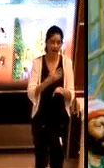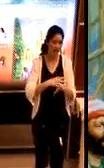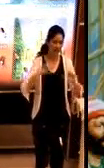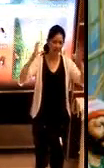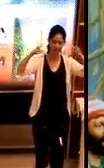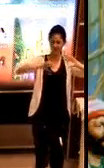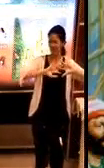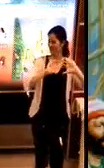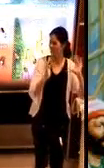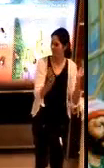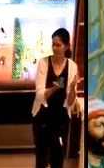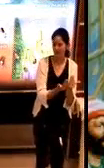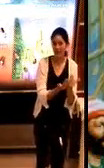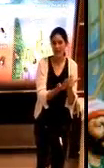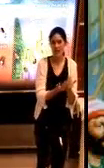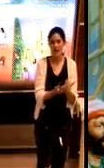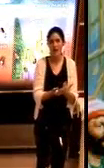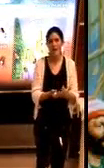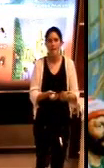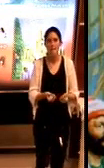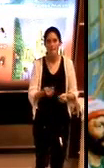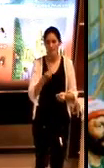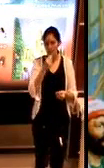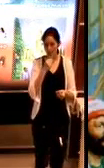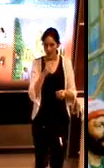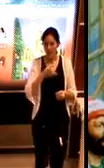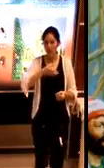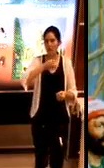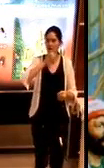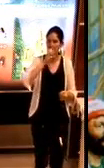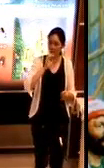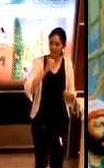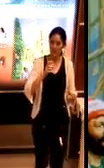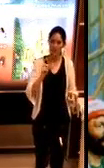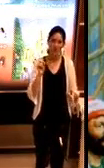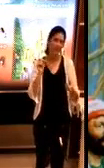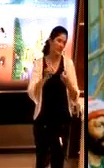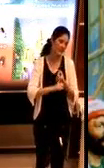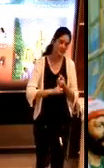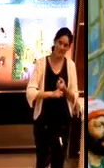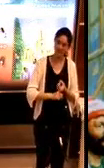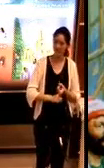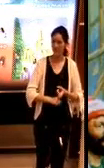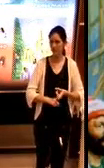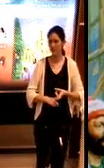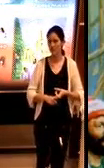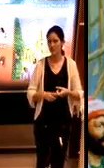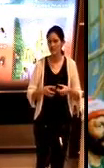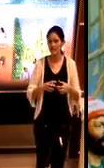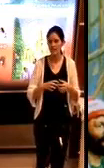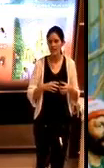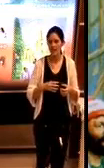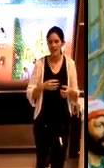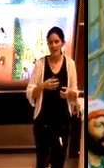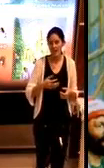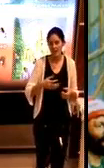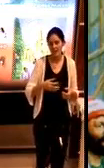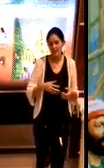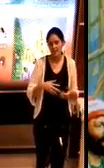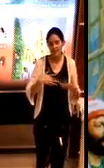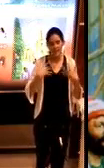comiendo y bebiendo, casándose y dándose en casamiento. Habla de la vida libertina de los